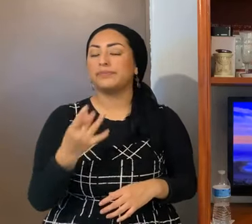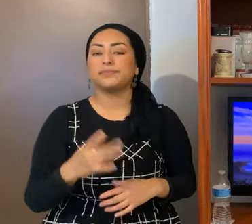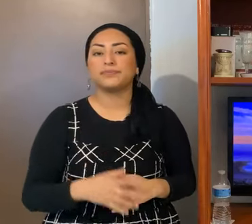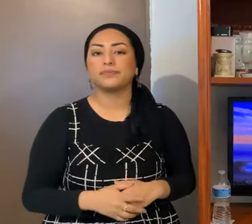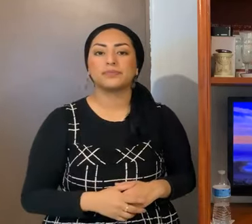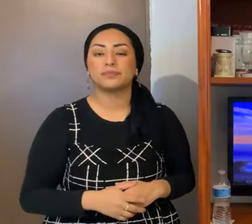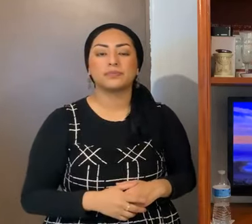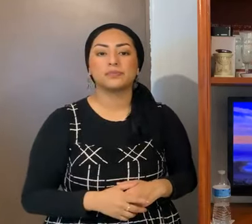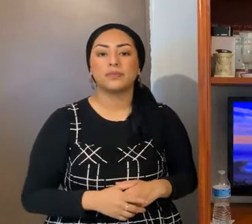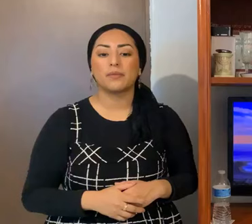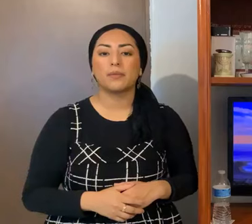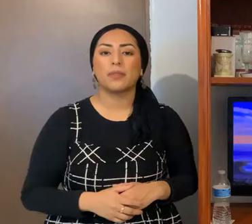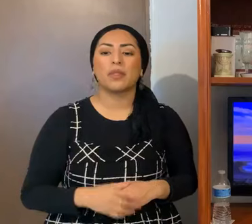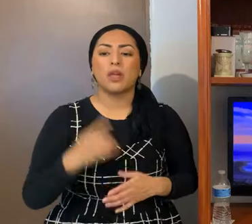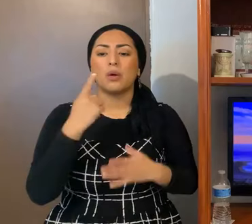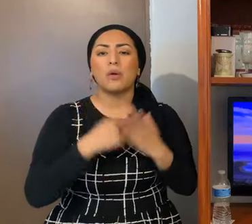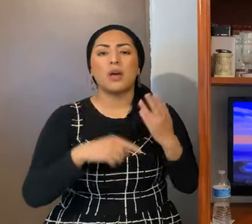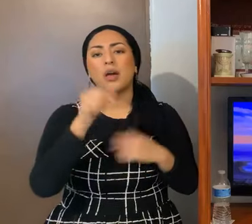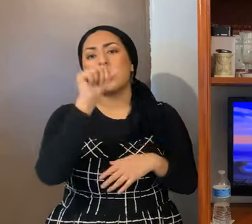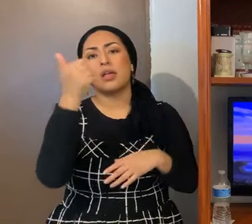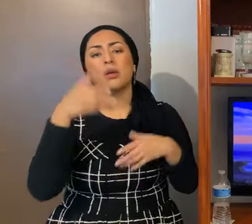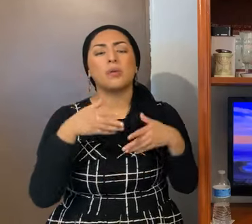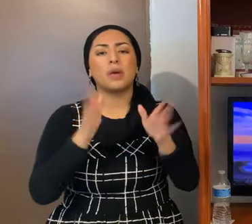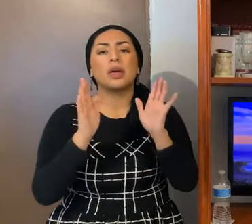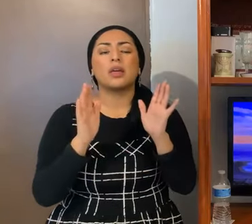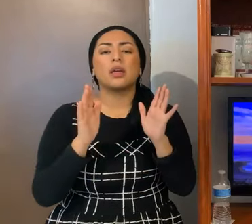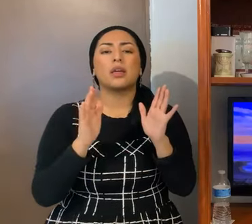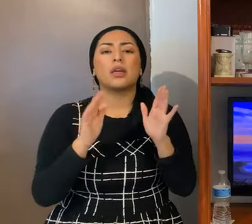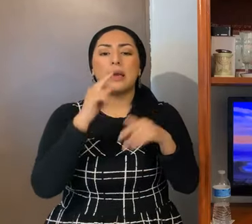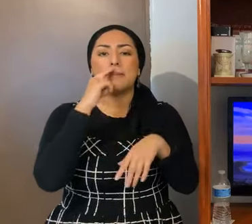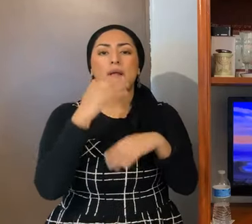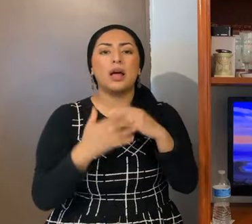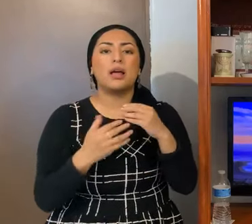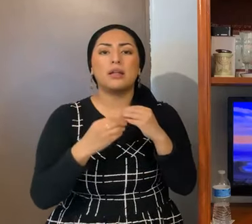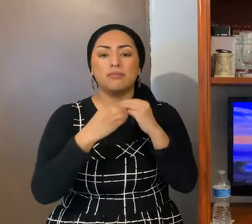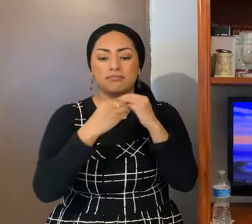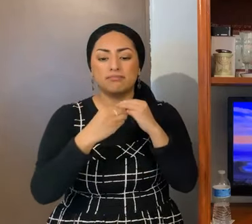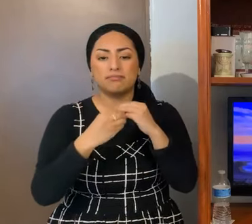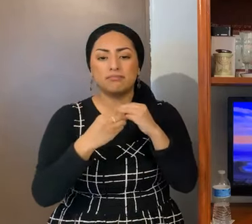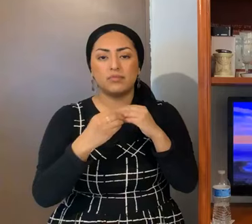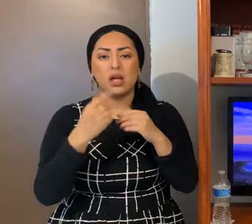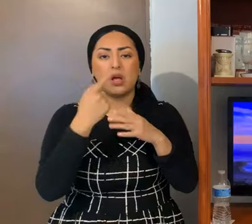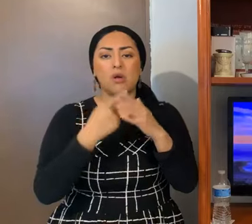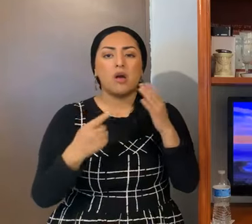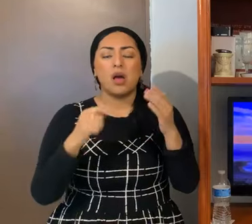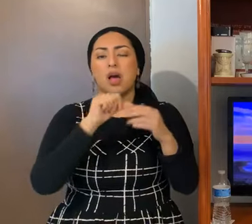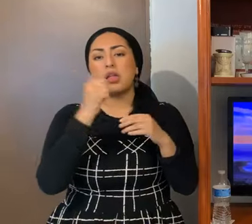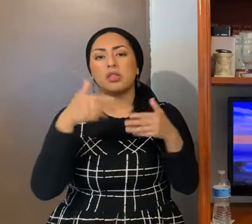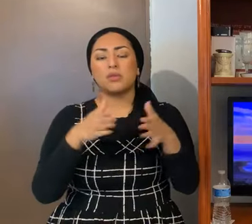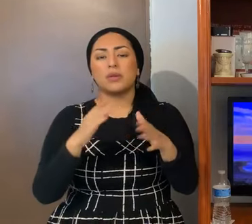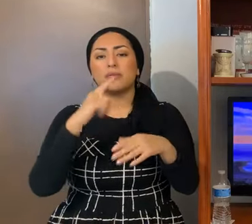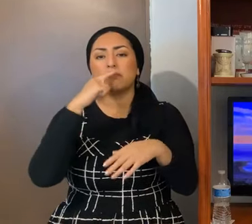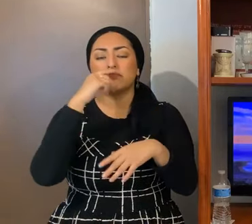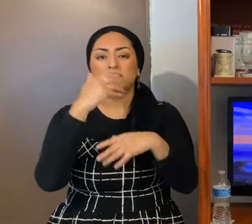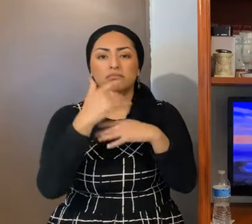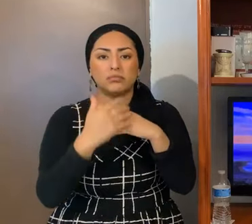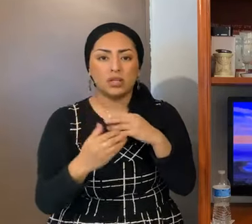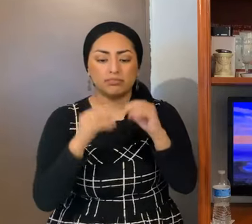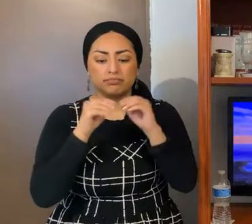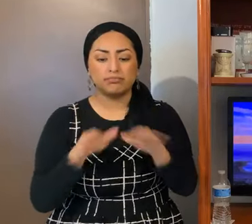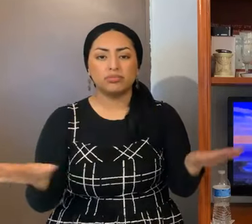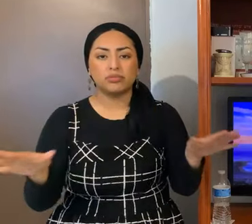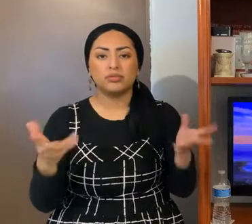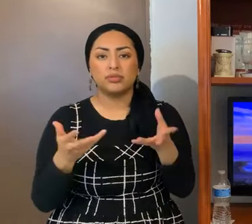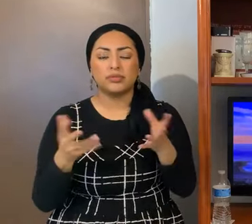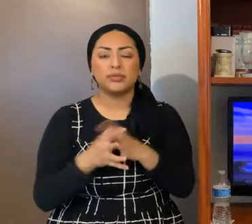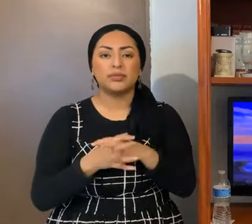Ahora, ¿de qué otra forma, amados, se derrama sangre? ¿De qué otra forma se derrama sangre